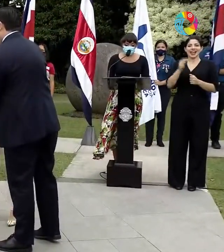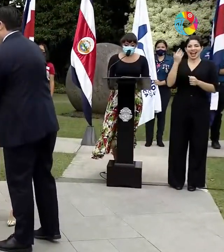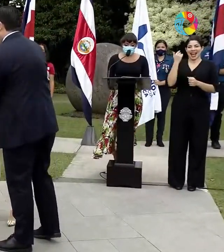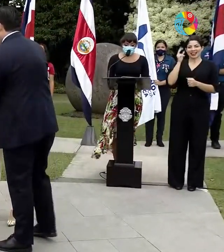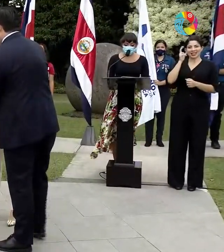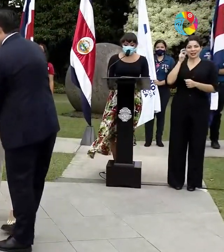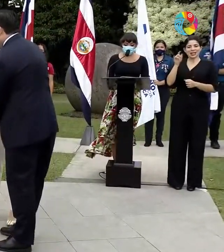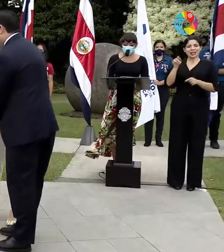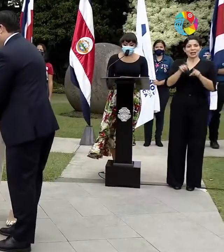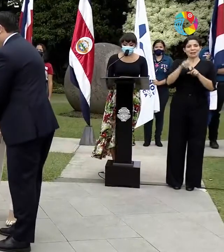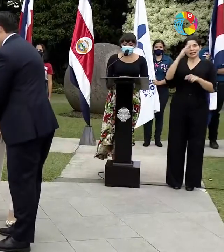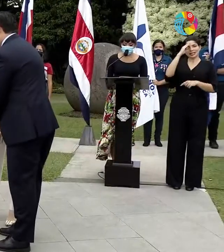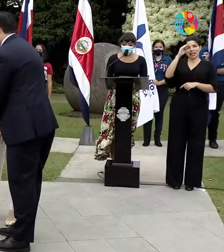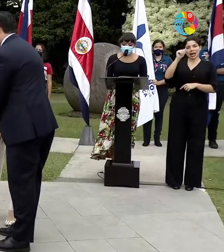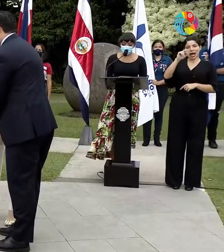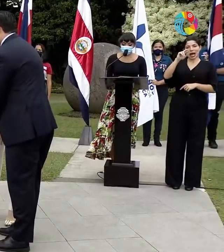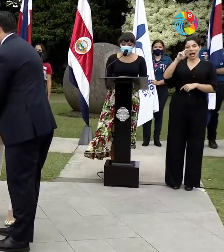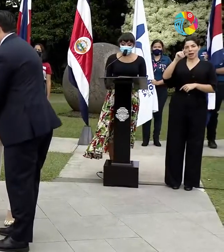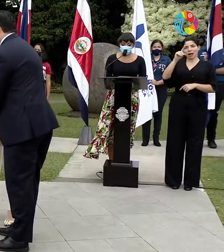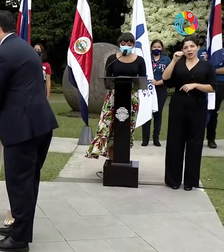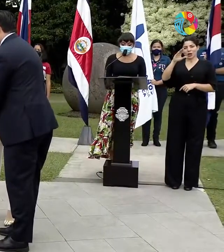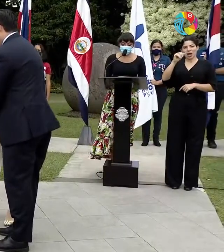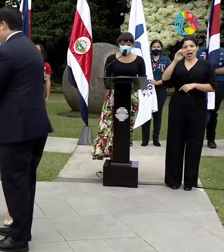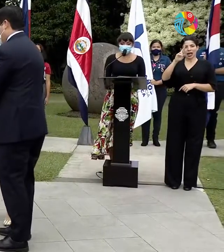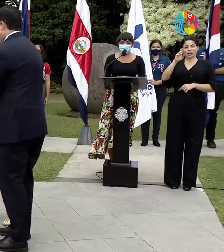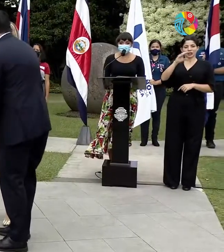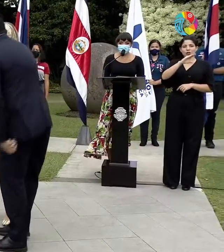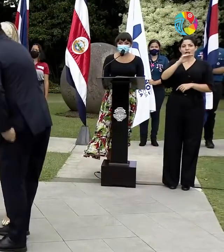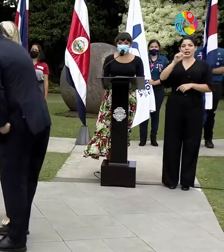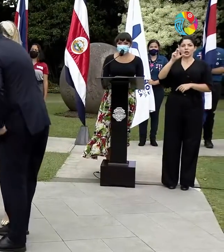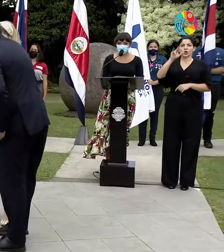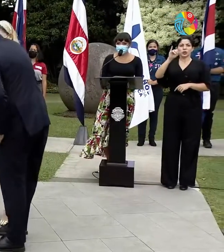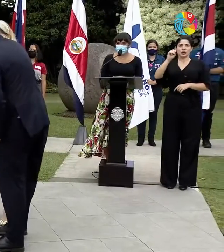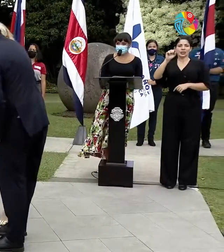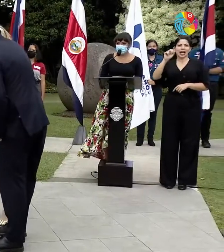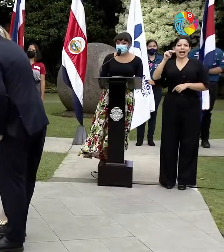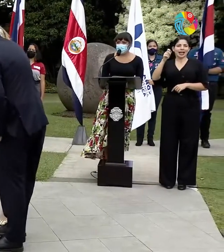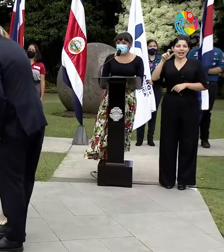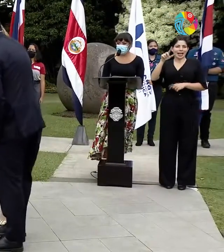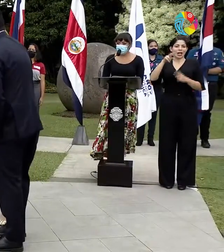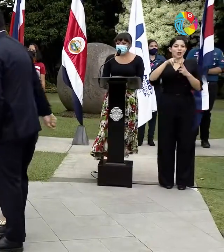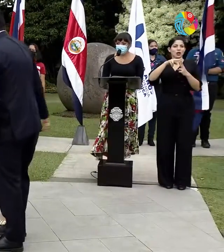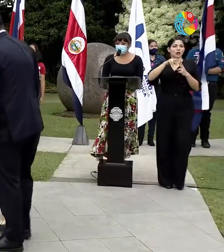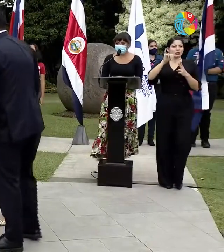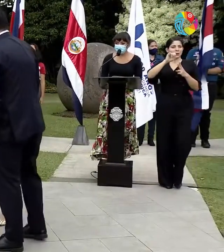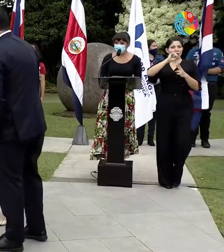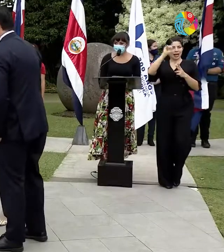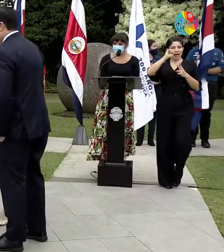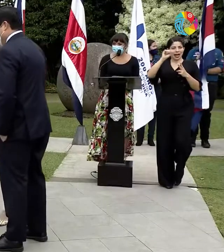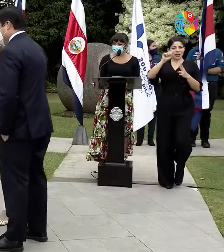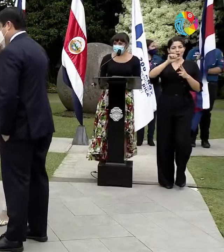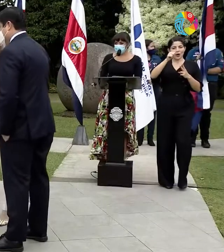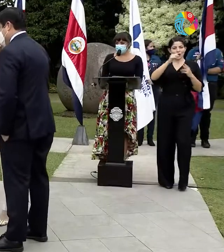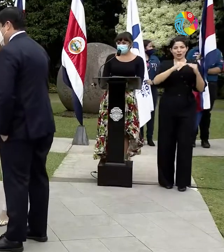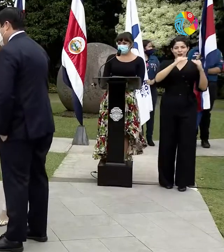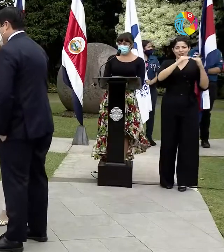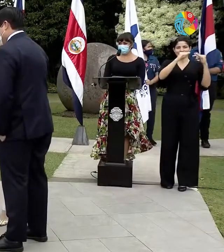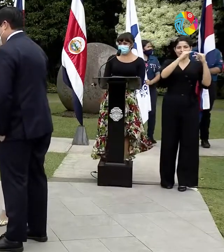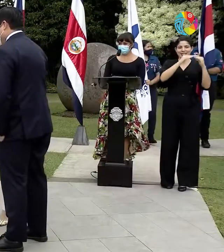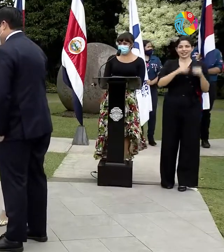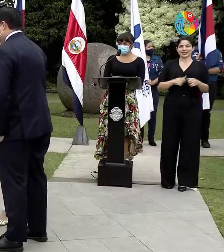saludo también a Armando Castro Arredondo y a don Luis Ángel Ruiz Hernández, que fueran ganadores en las demás categorías.